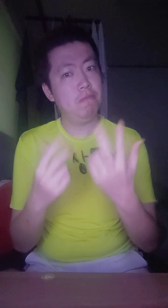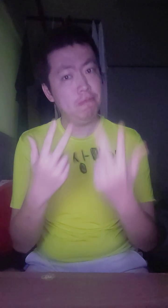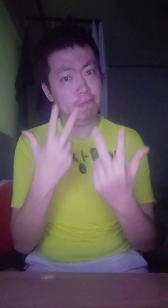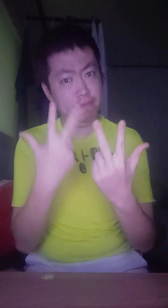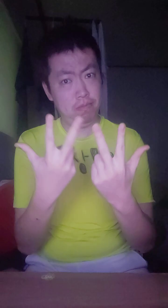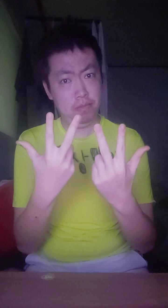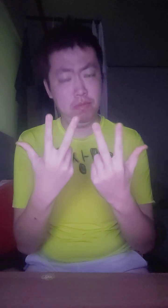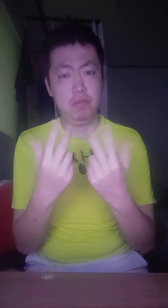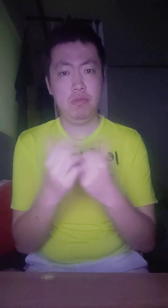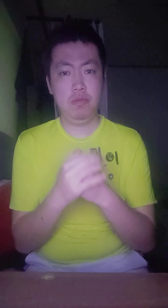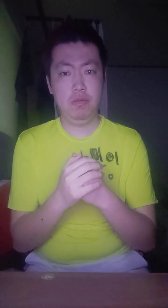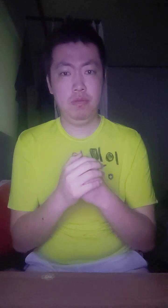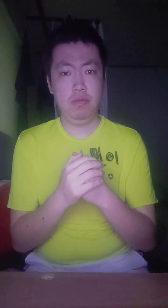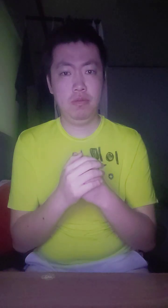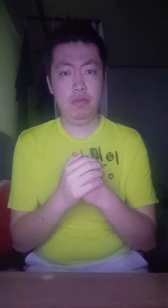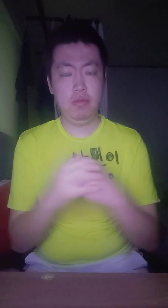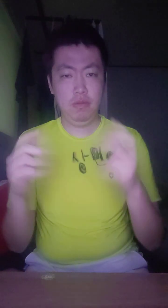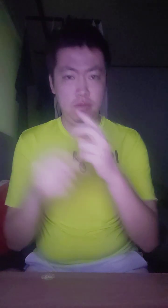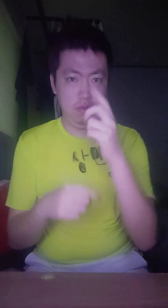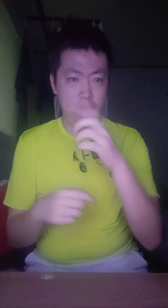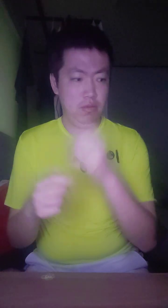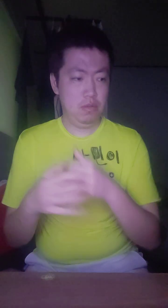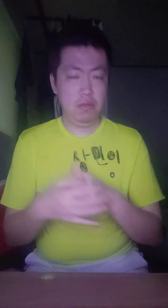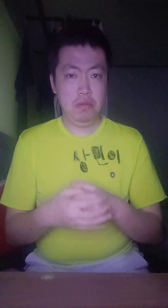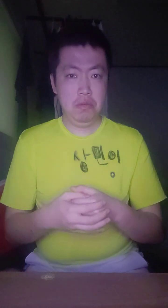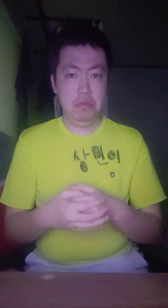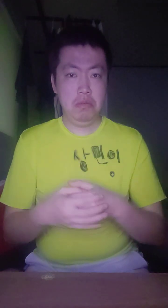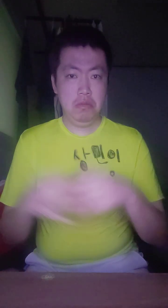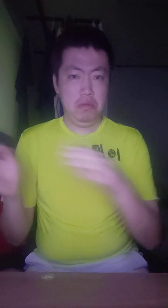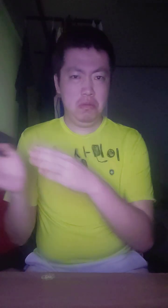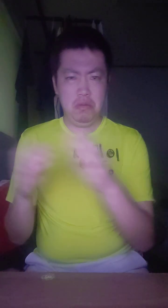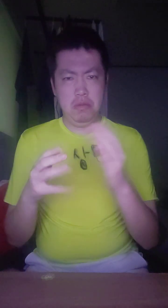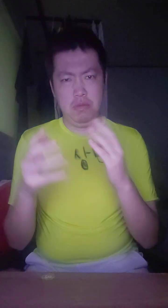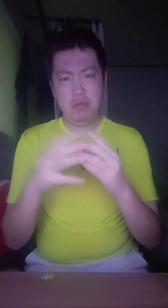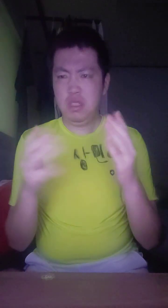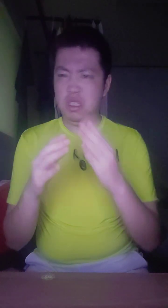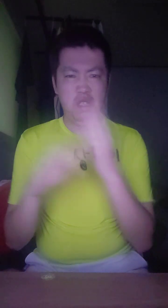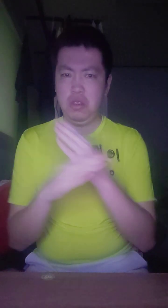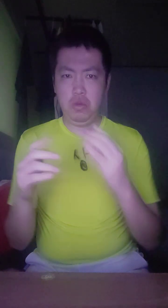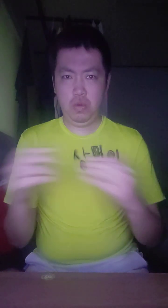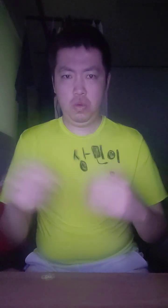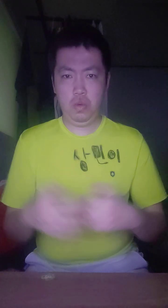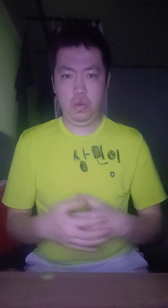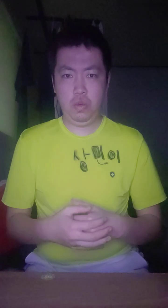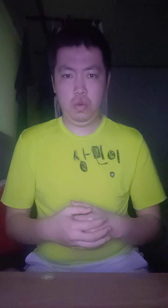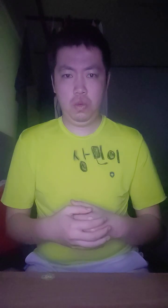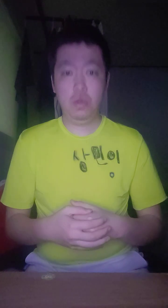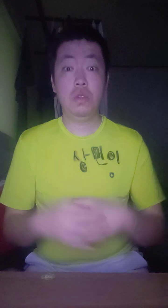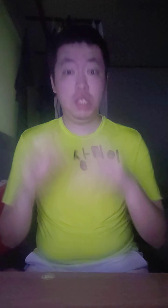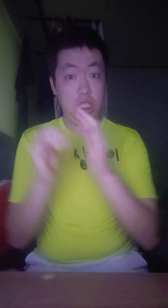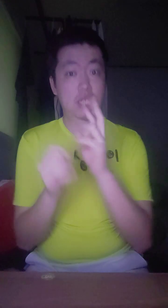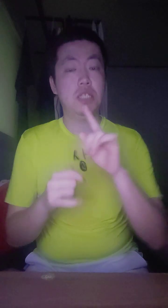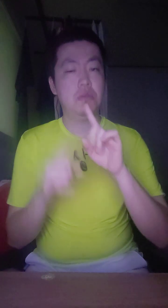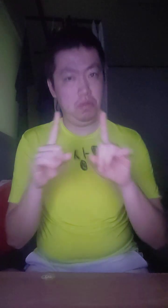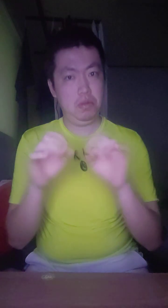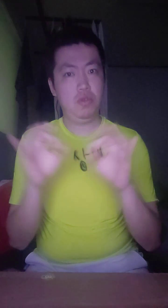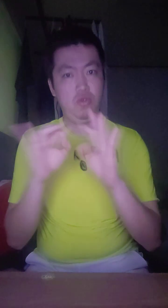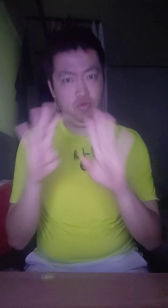저희 88살인데 저 조그만 데는 다 못 쓰게 된다고요. 지난 2011년 9월